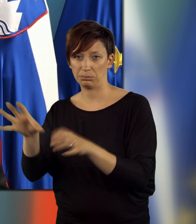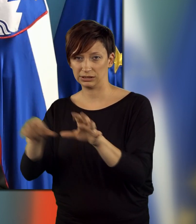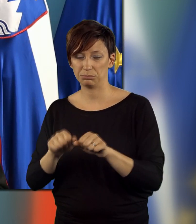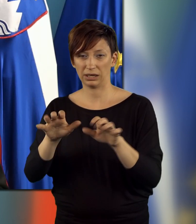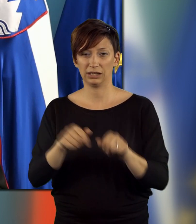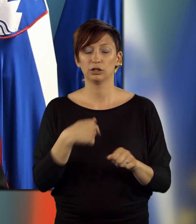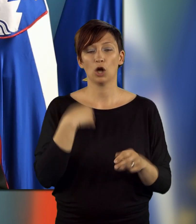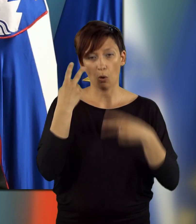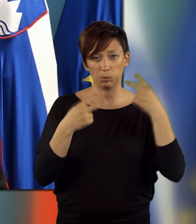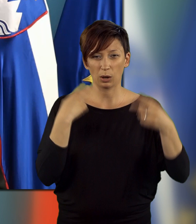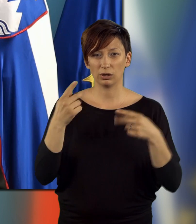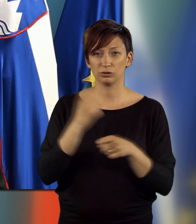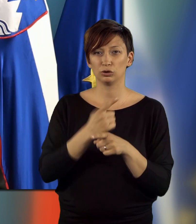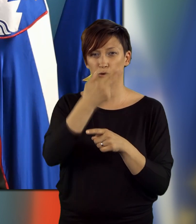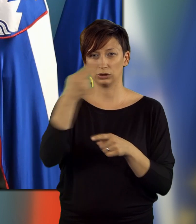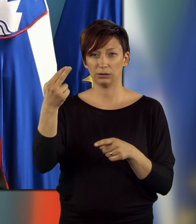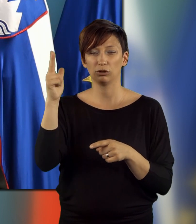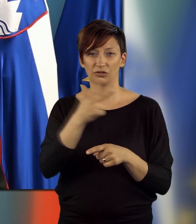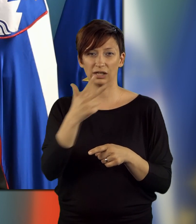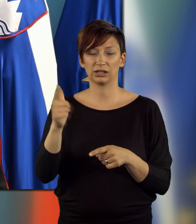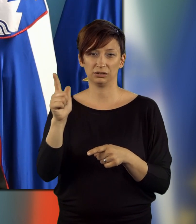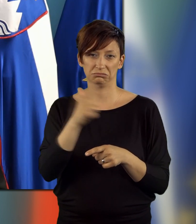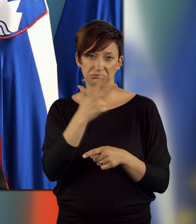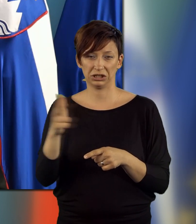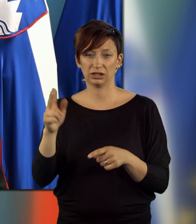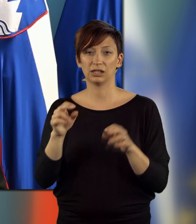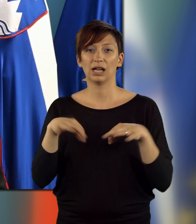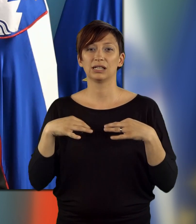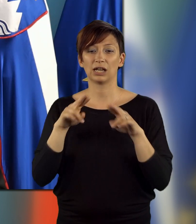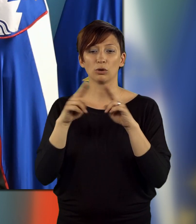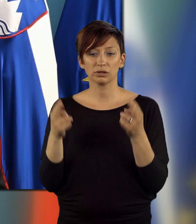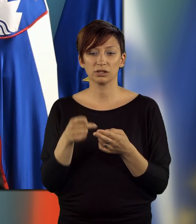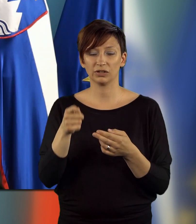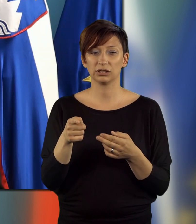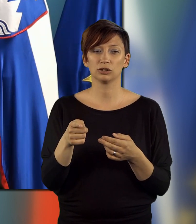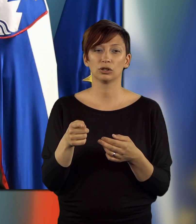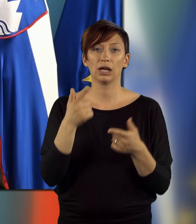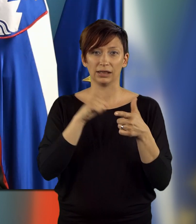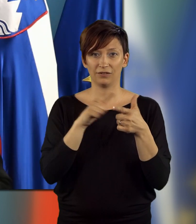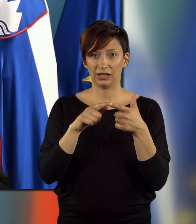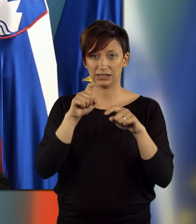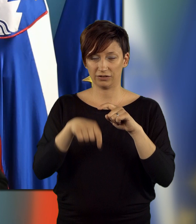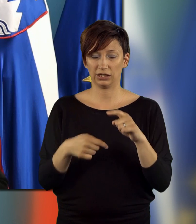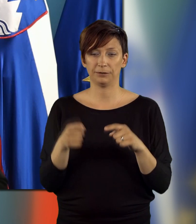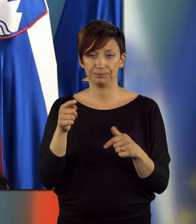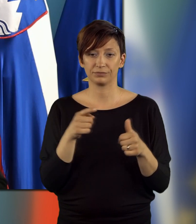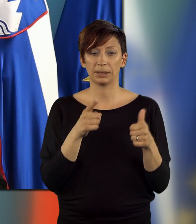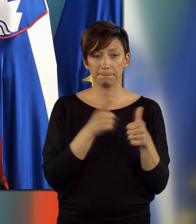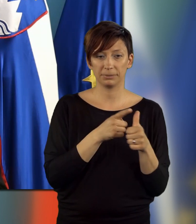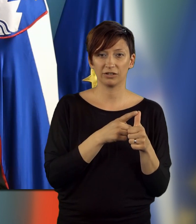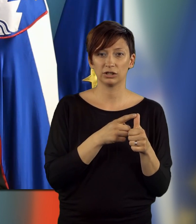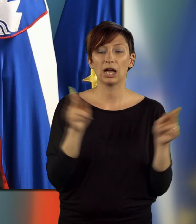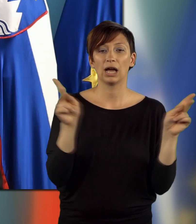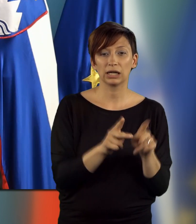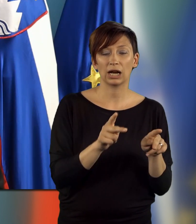sklepe, obravnavali to temo 2-krat ali 3-krat na zdravstvenem svetu in je šlo za 2 zadevi.